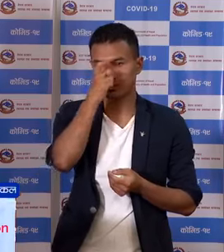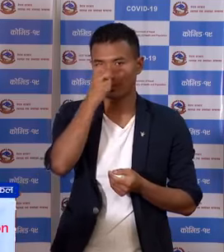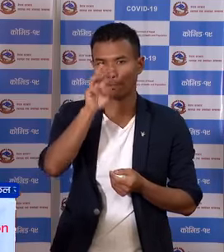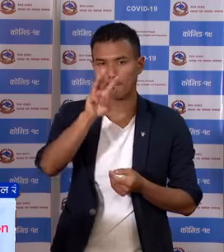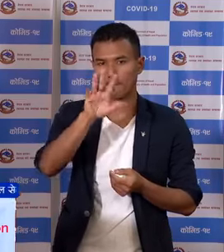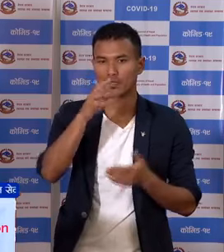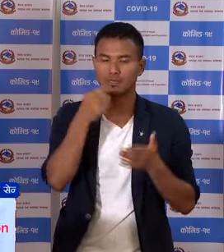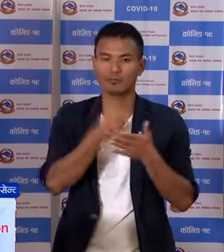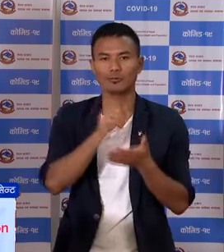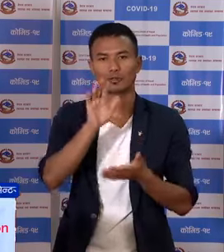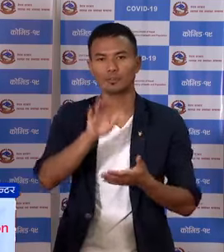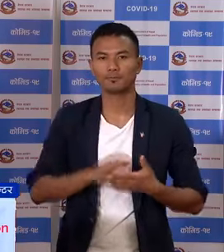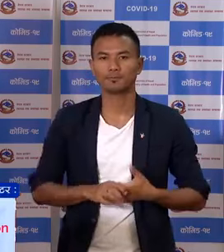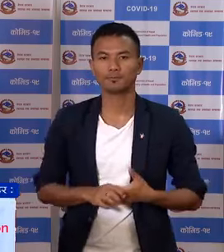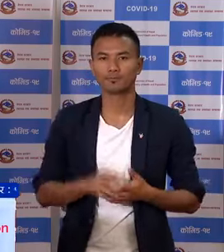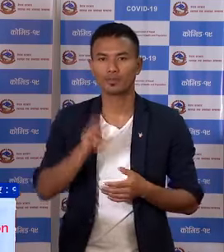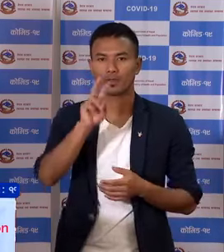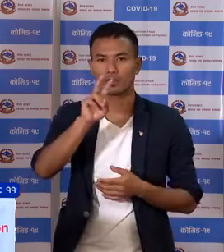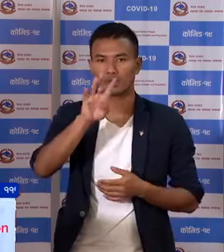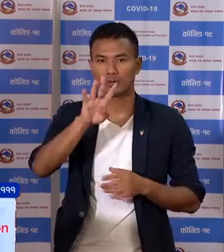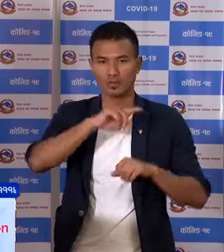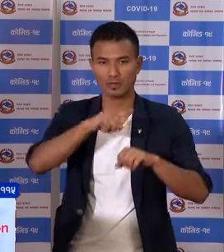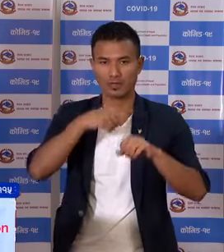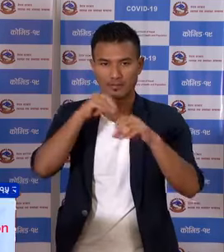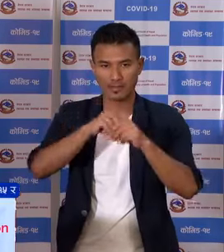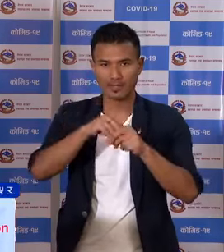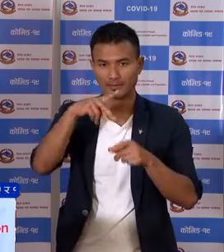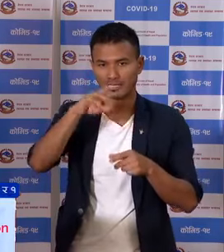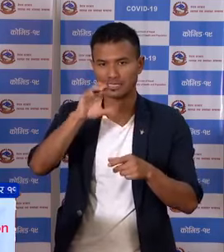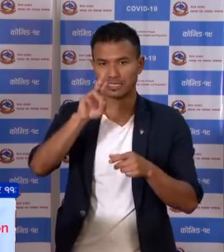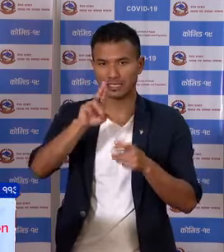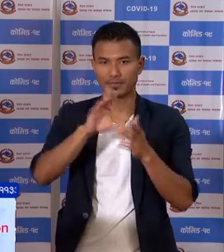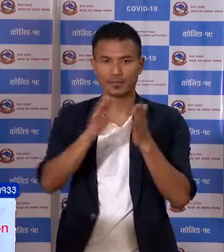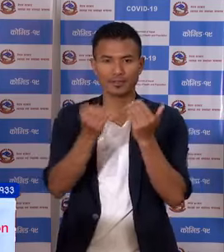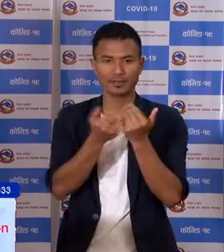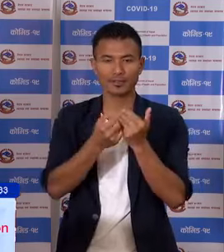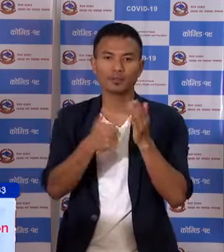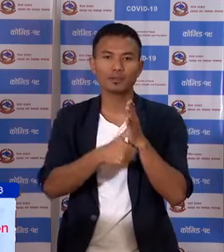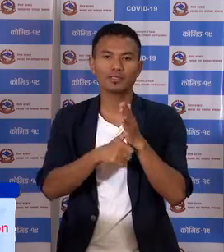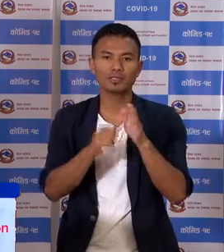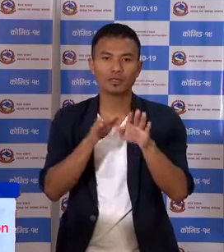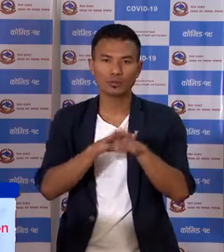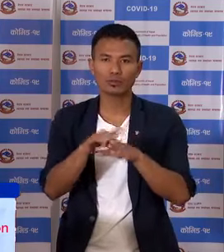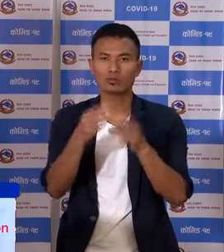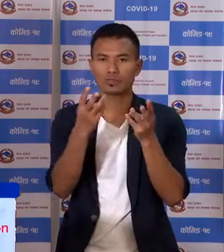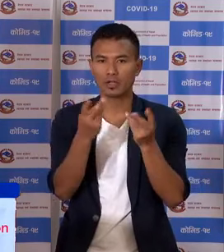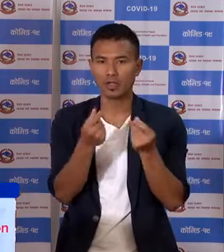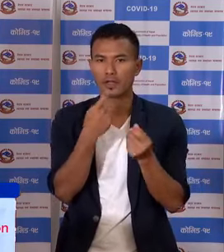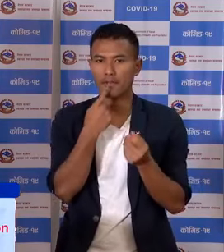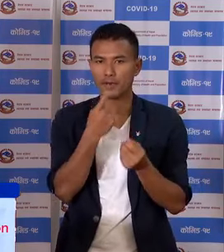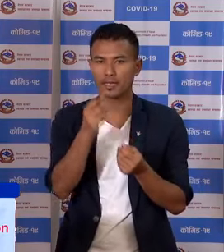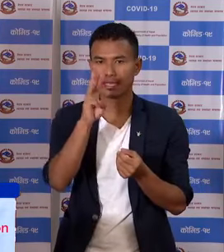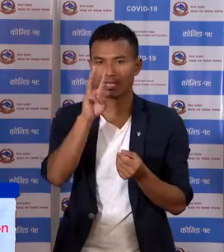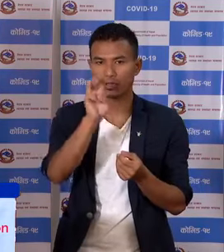बंणीस स्वें को बंणीस तरफां चोल्चों तरफाटक्न खेंख़ुुुुarna